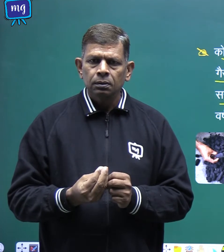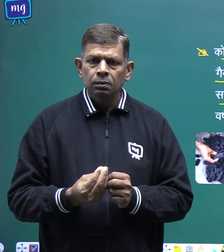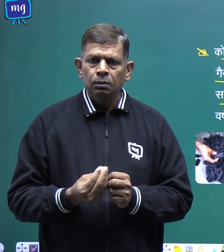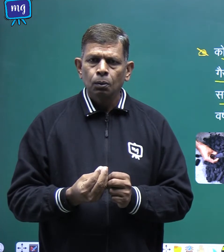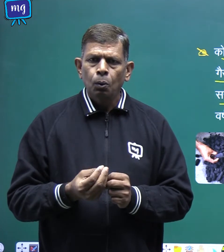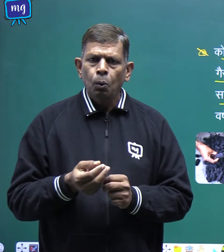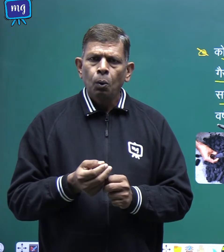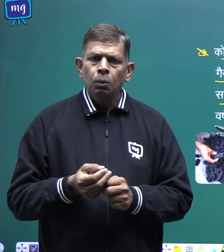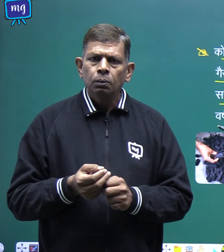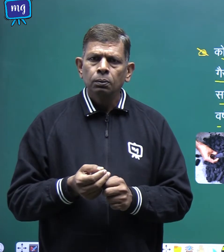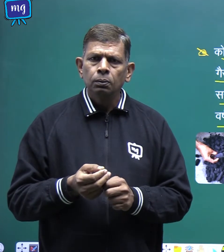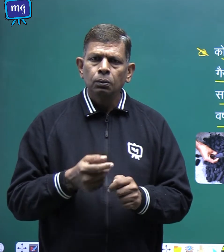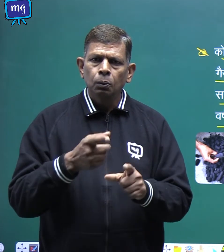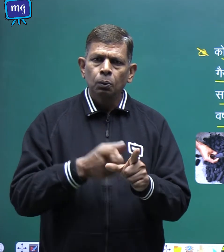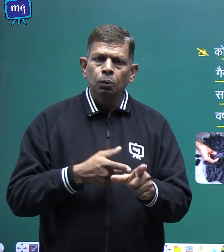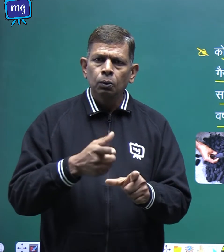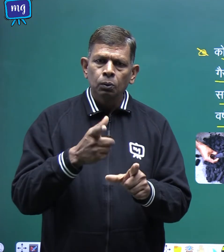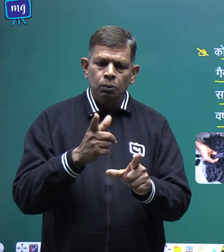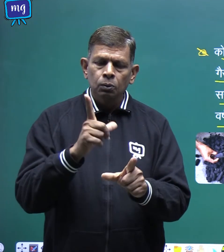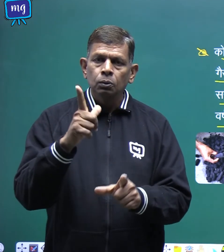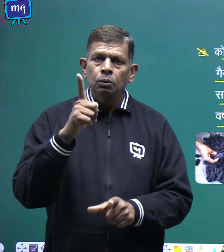लाखों वर्ष पूर्व हुआ था।